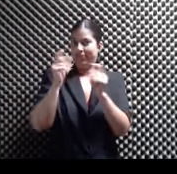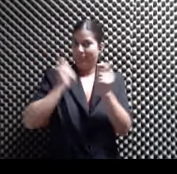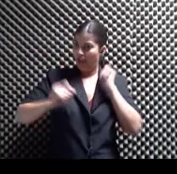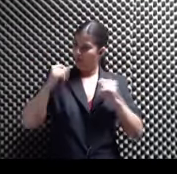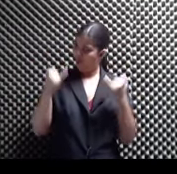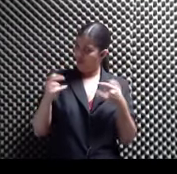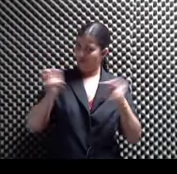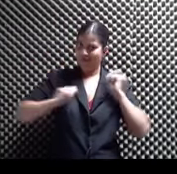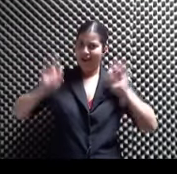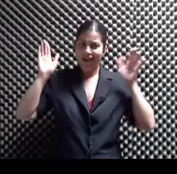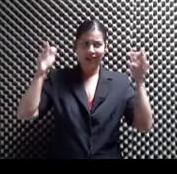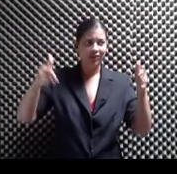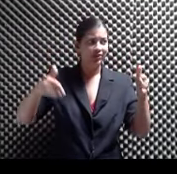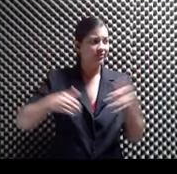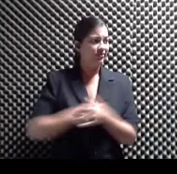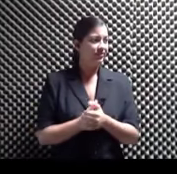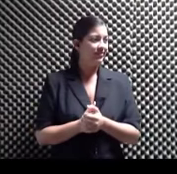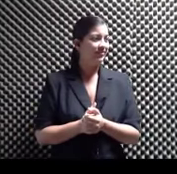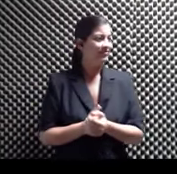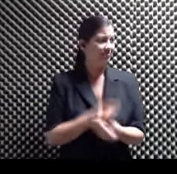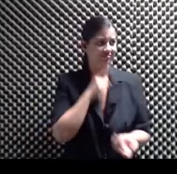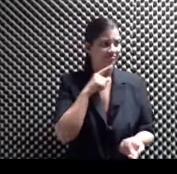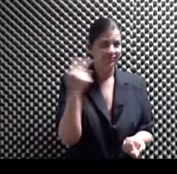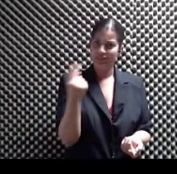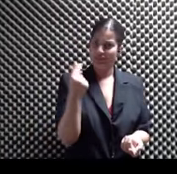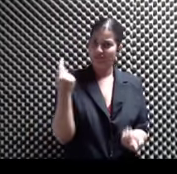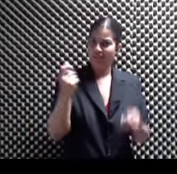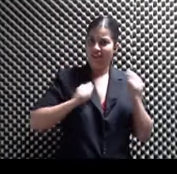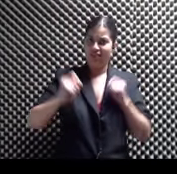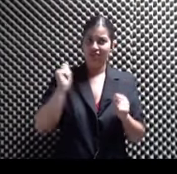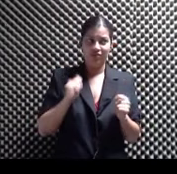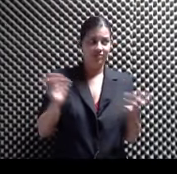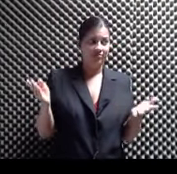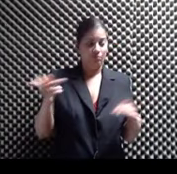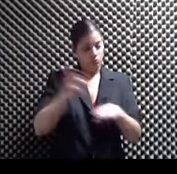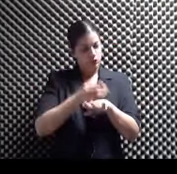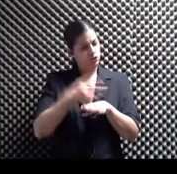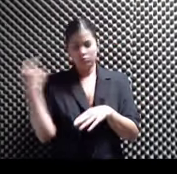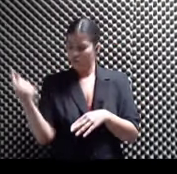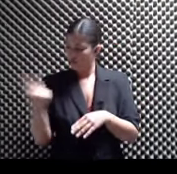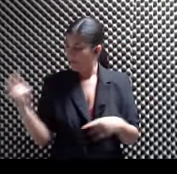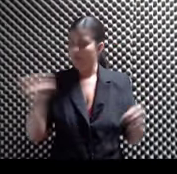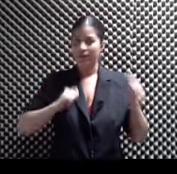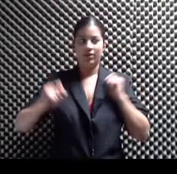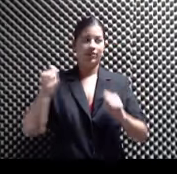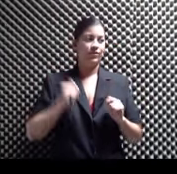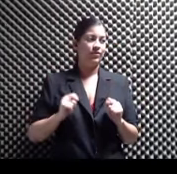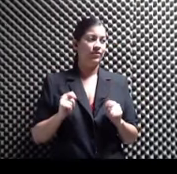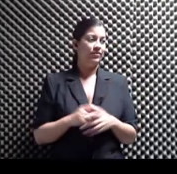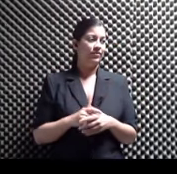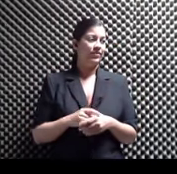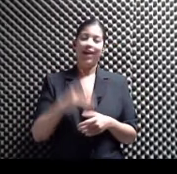de teatro. Sí. Es como full. ¿No? ¿Ah? No, en Puerto Rico se hace teatro, de verdad. Vamos a soñar